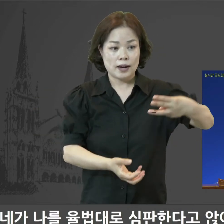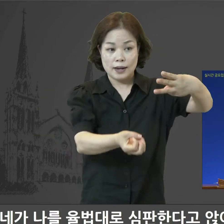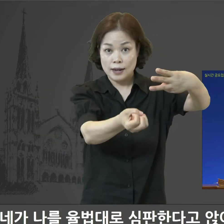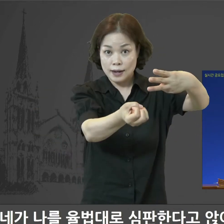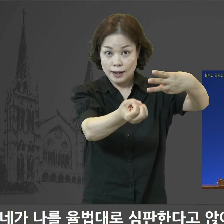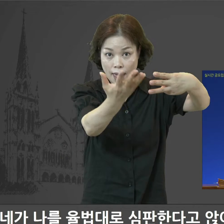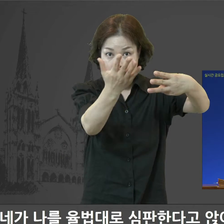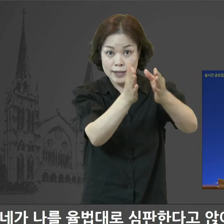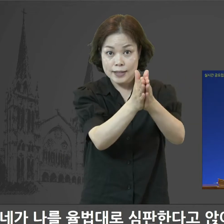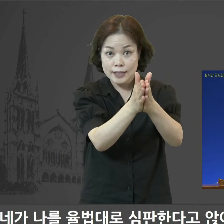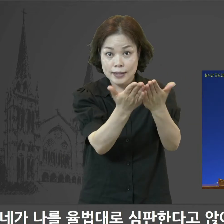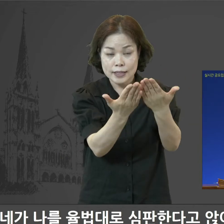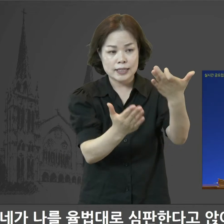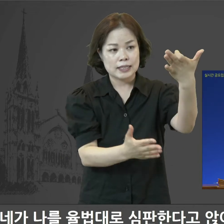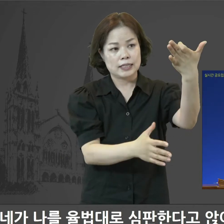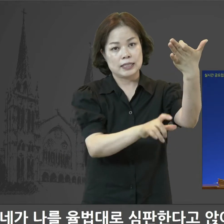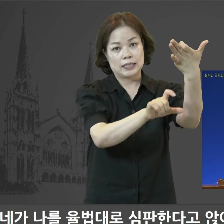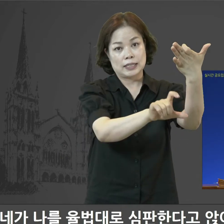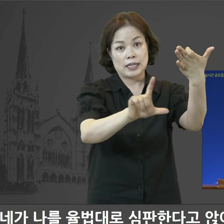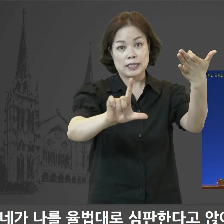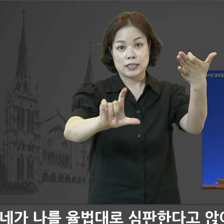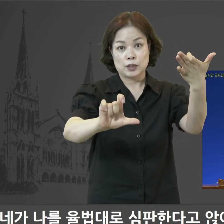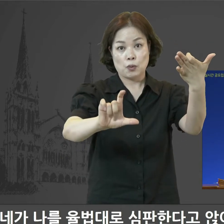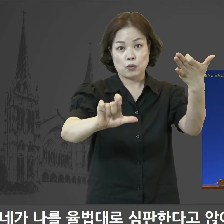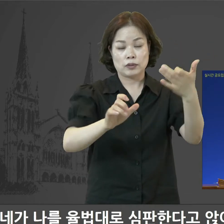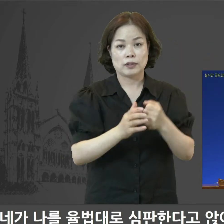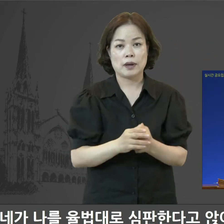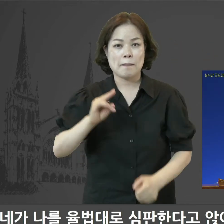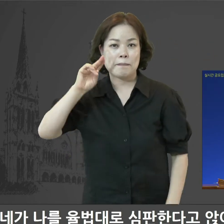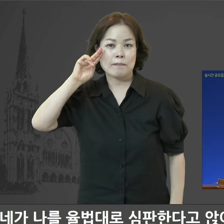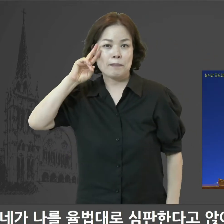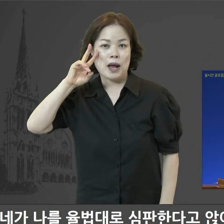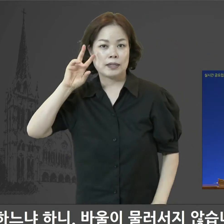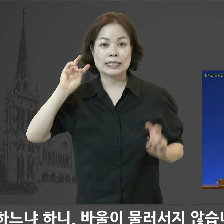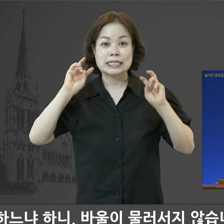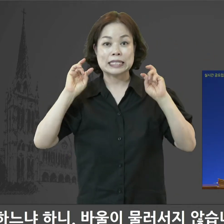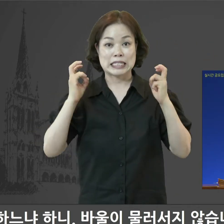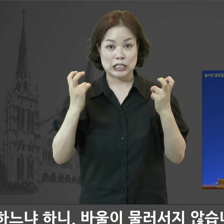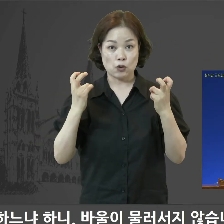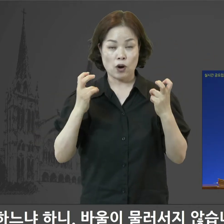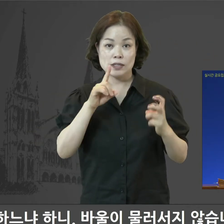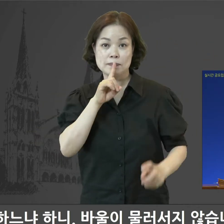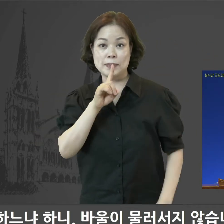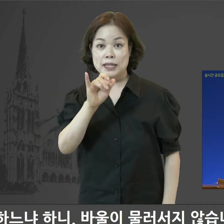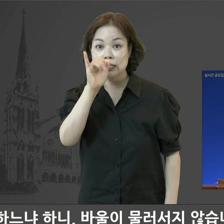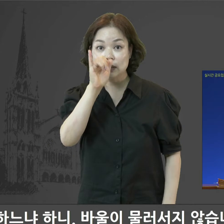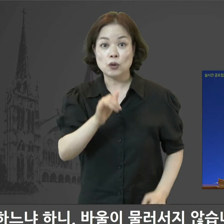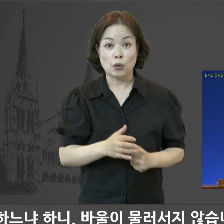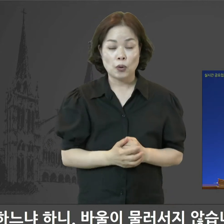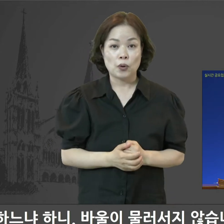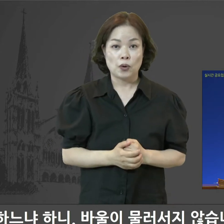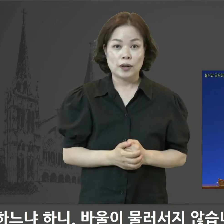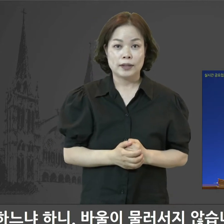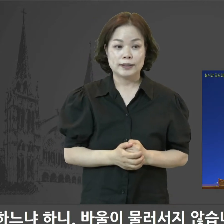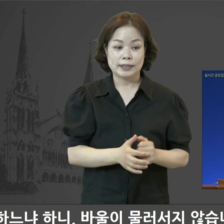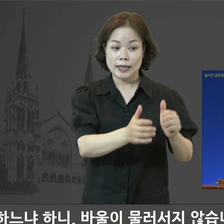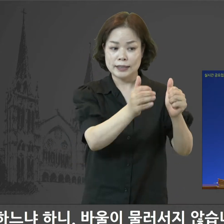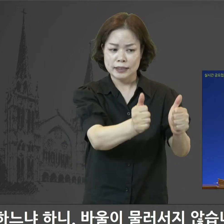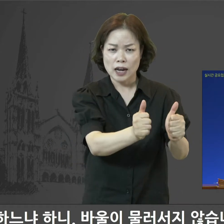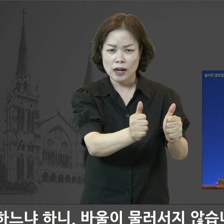레위기 19장 15절에 바울이 인용하는 그 말이 있게 됩니다. 재판